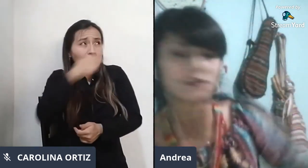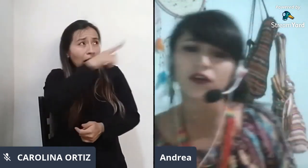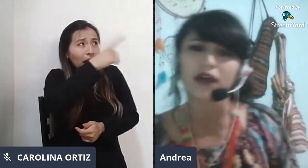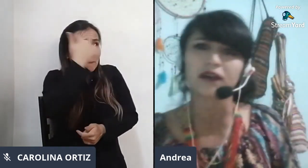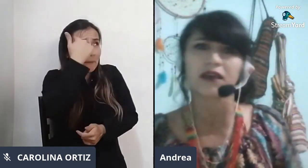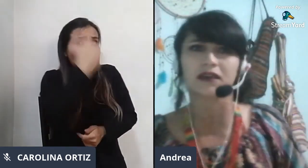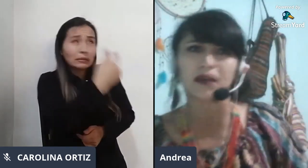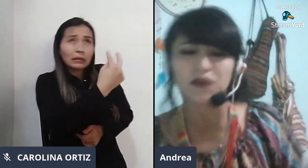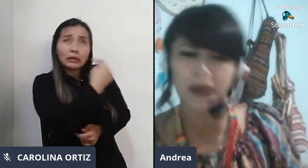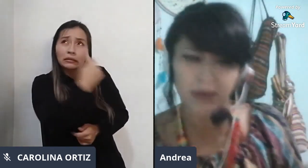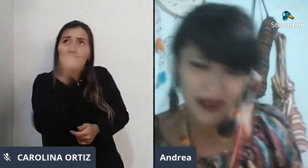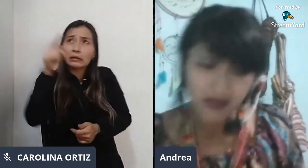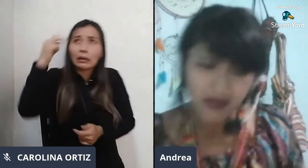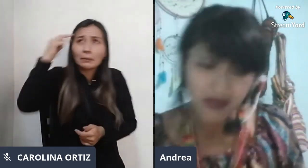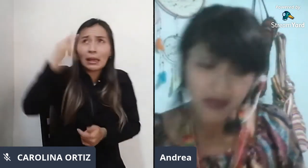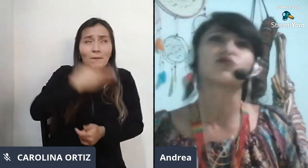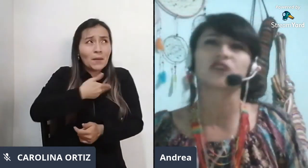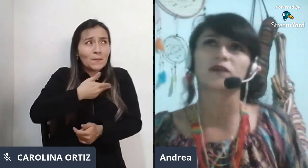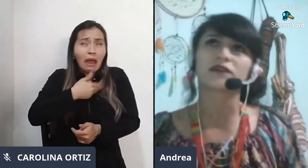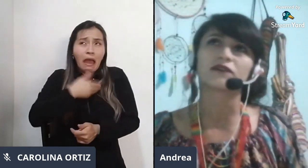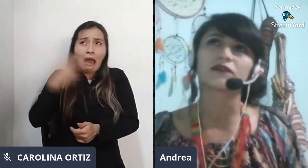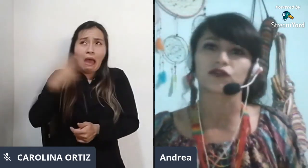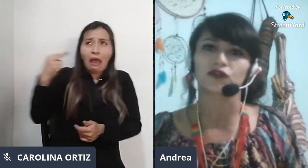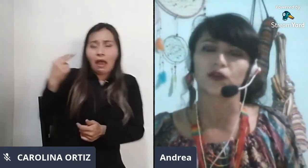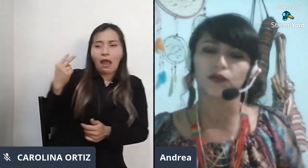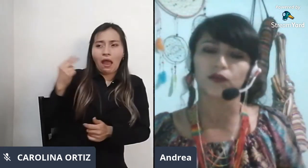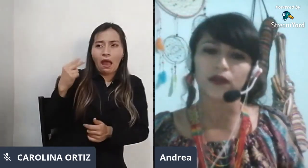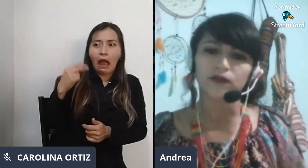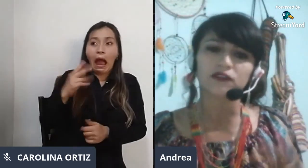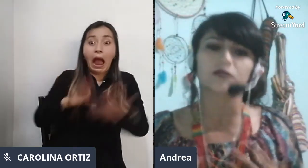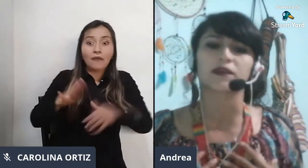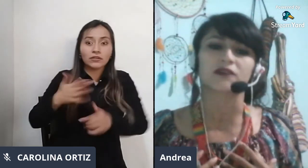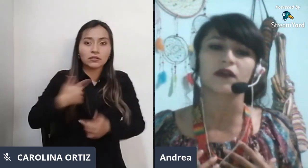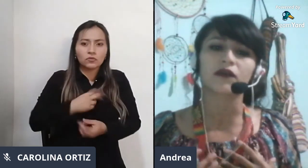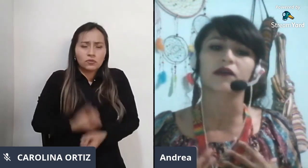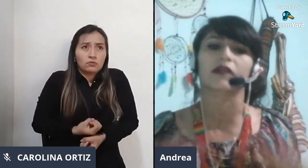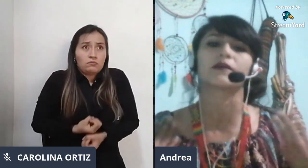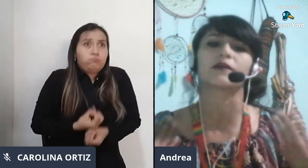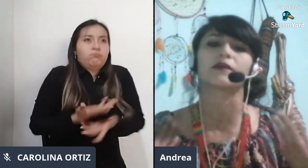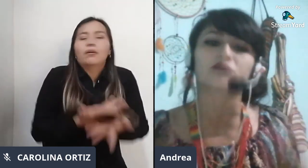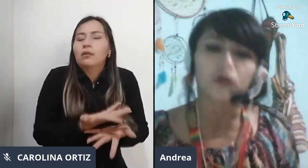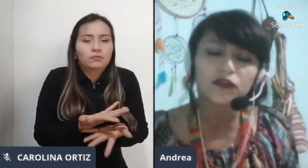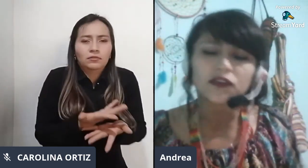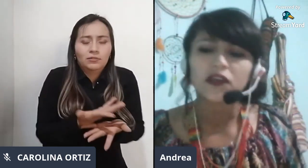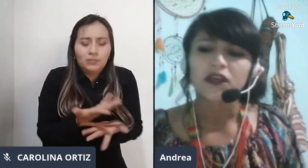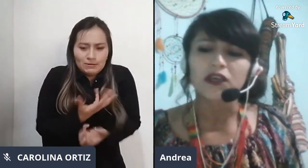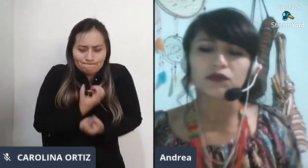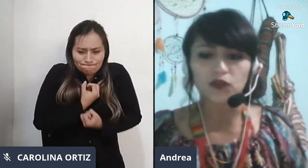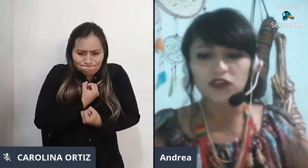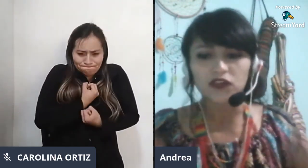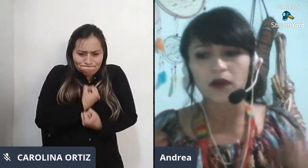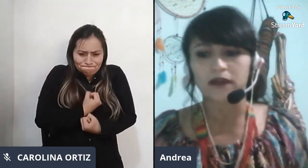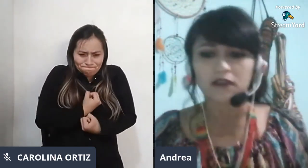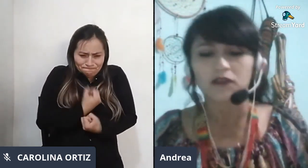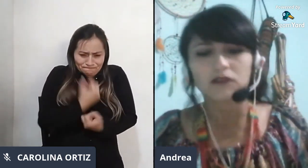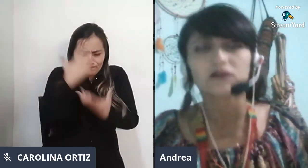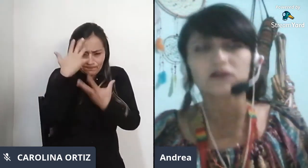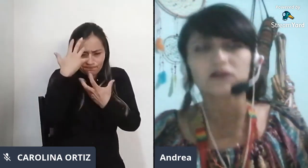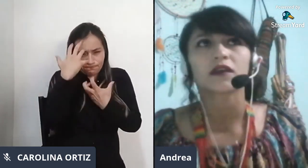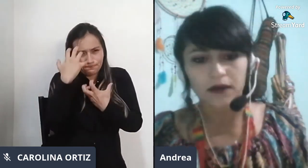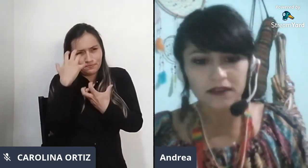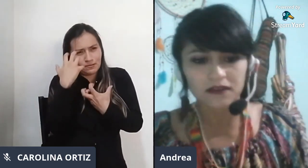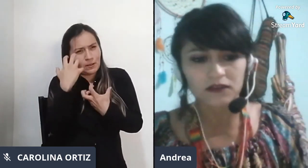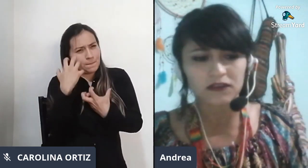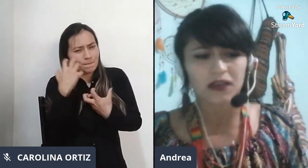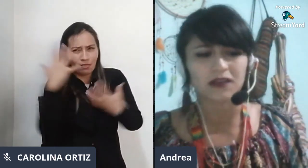mamá. Muchas veces nosotros no podemos expresar lo que realmente somos y vivimos abatidos, tan abatidos que